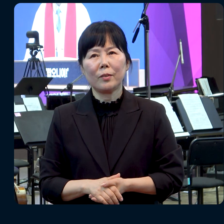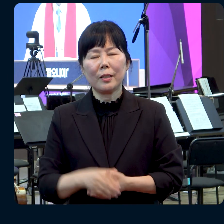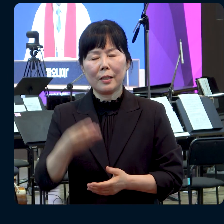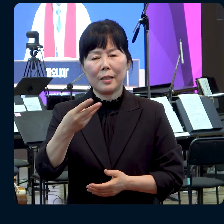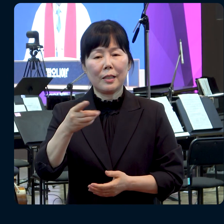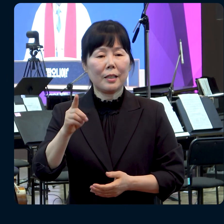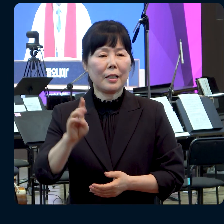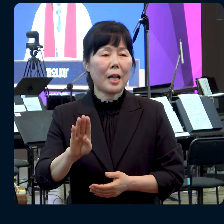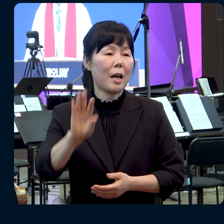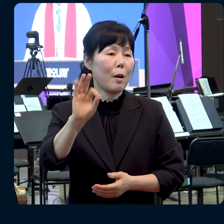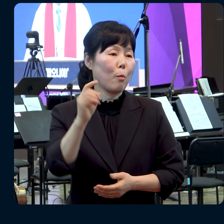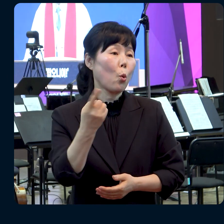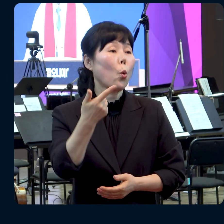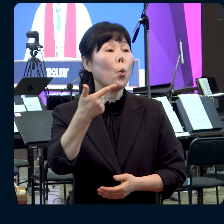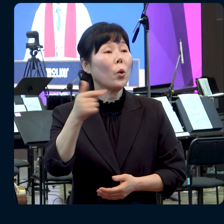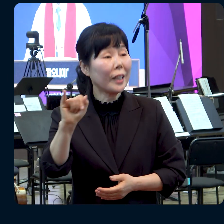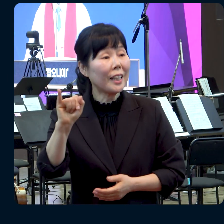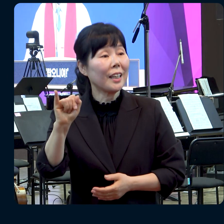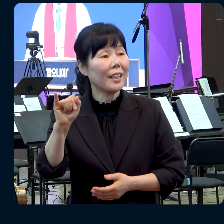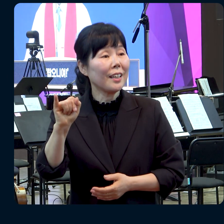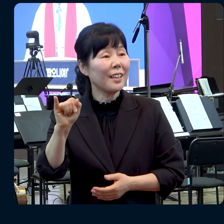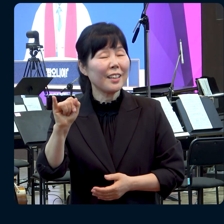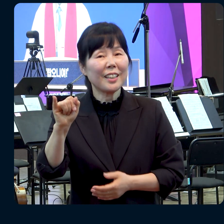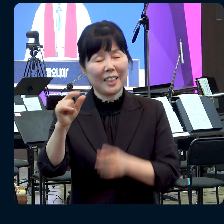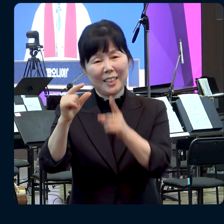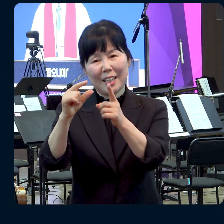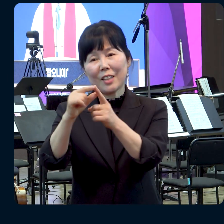라보니여, 우리 입에도 이런